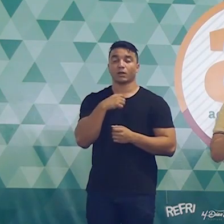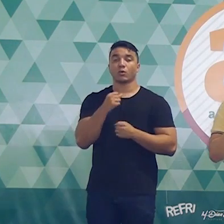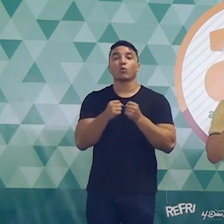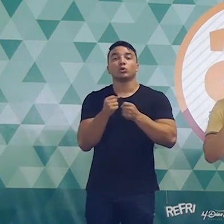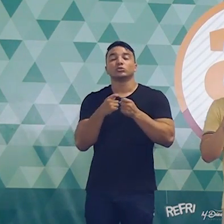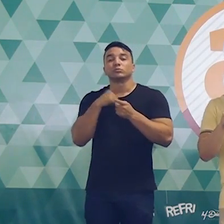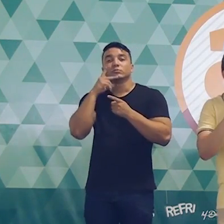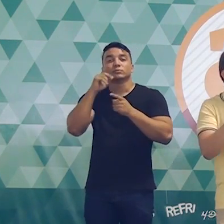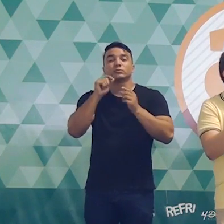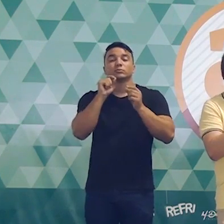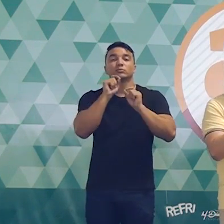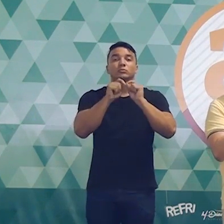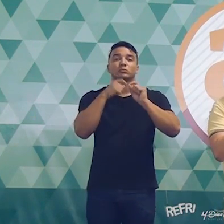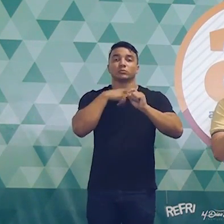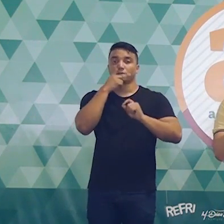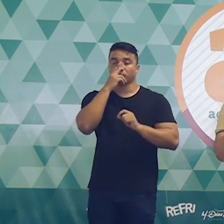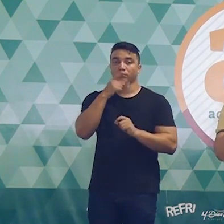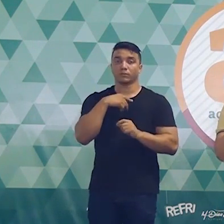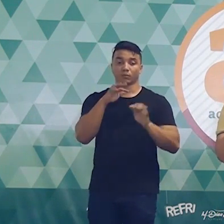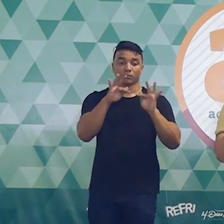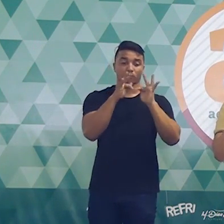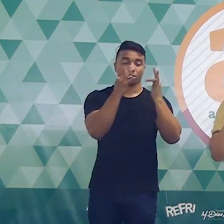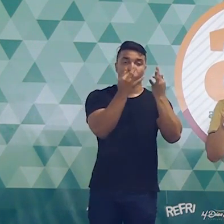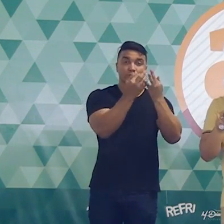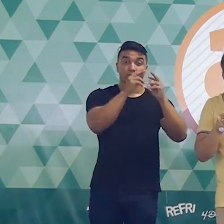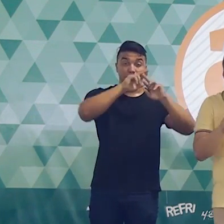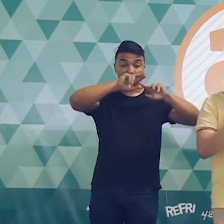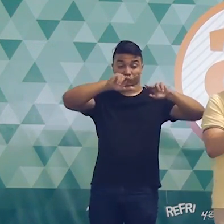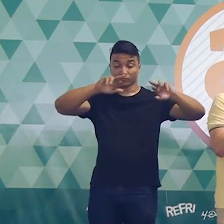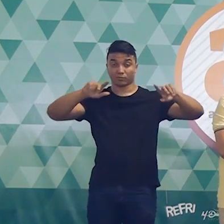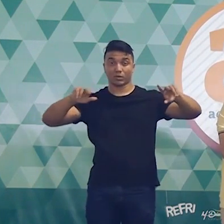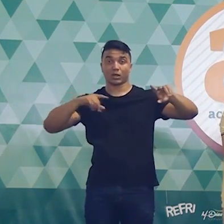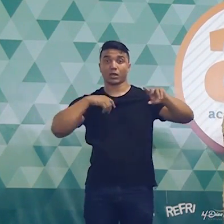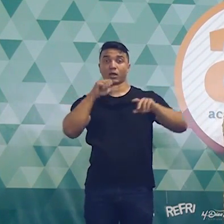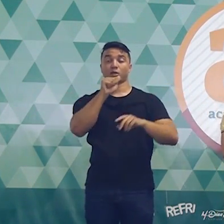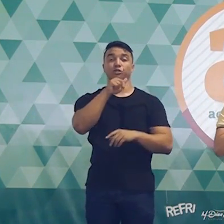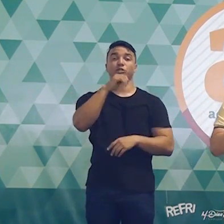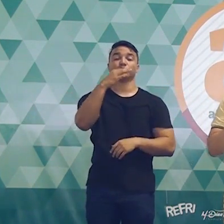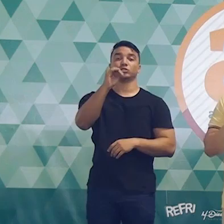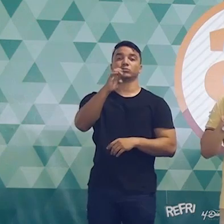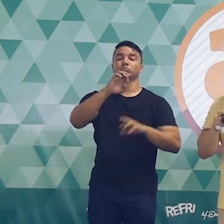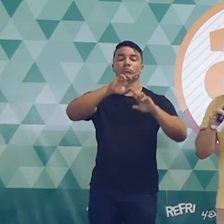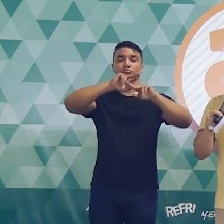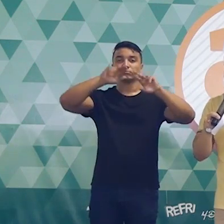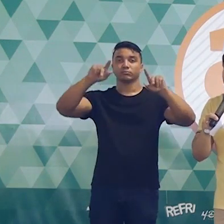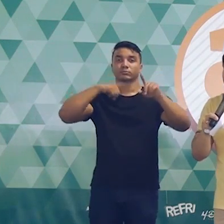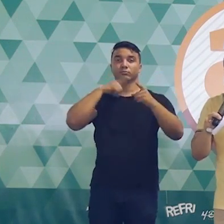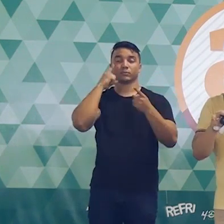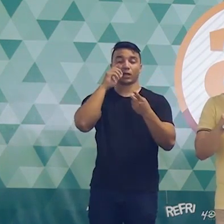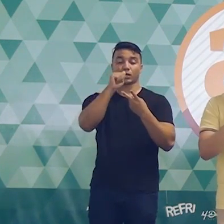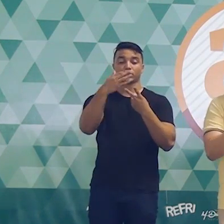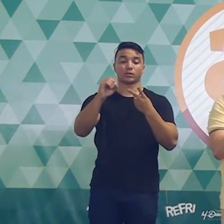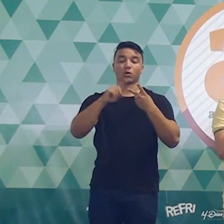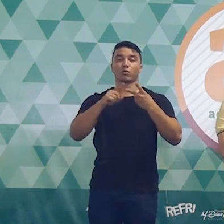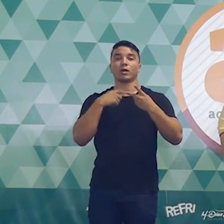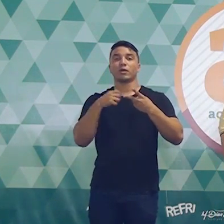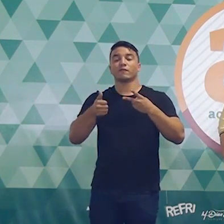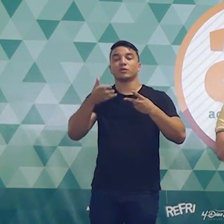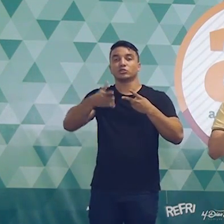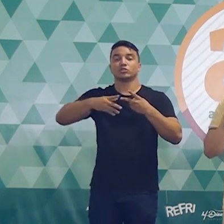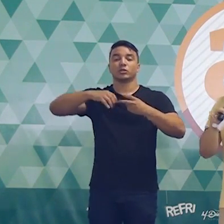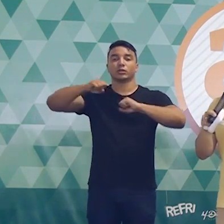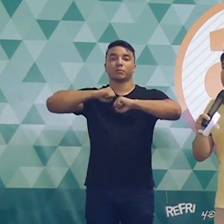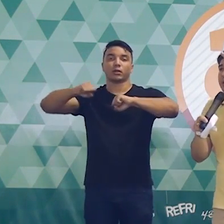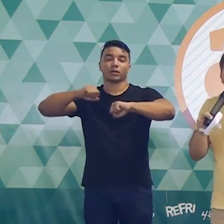agente, poder público, família, escola, imprensa, ONG, cidadão, ação, investir,